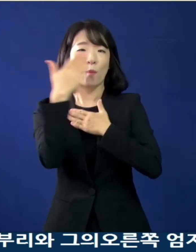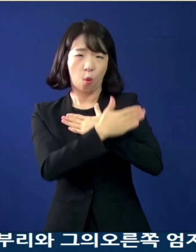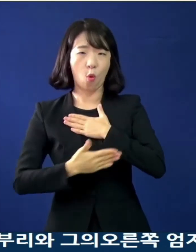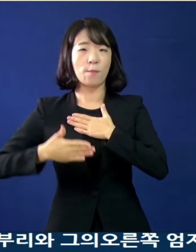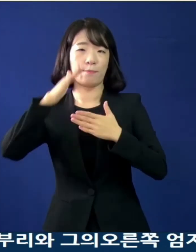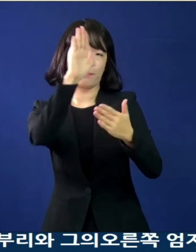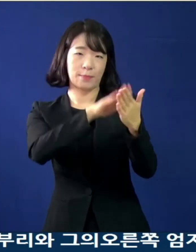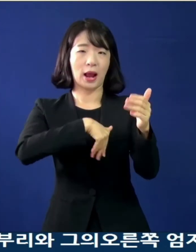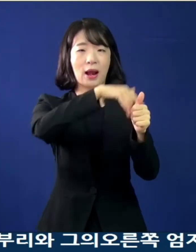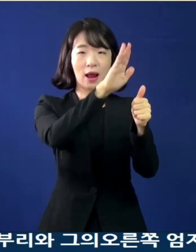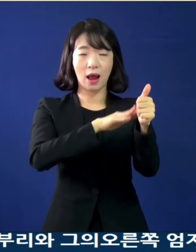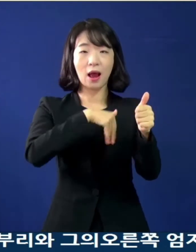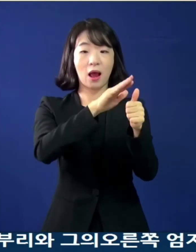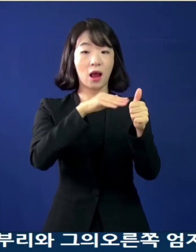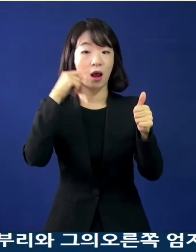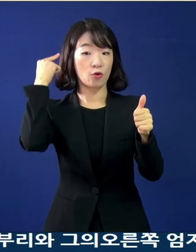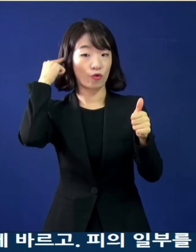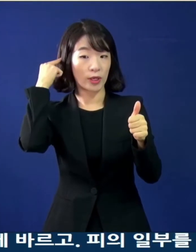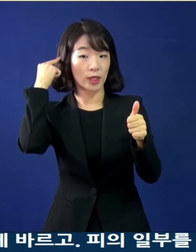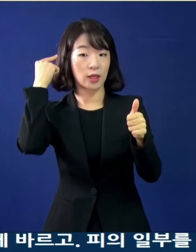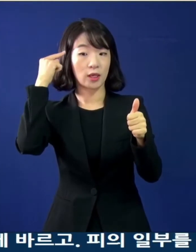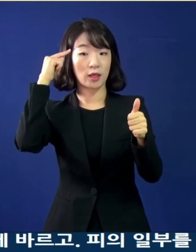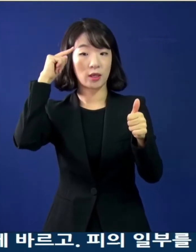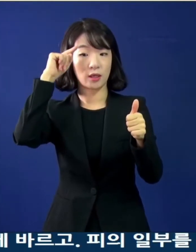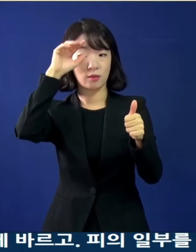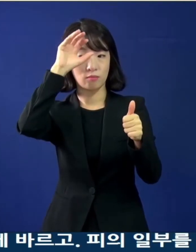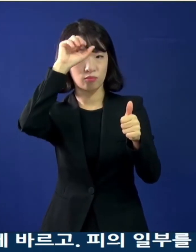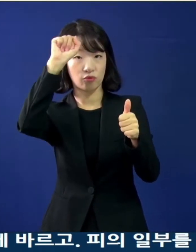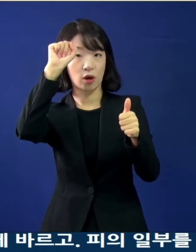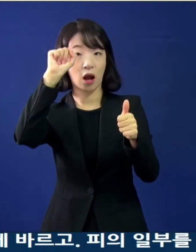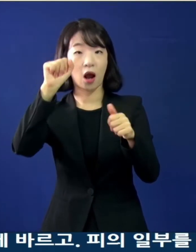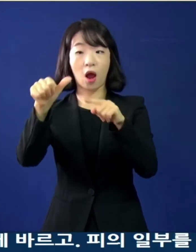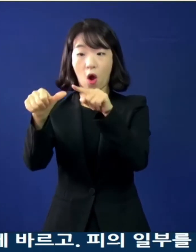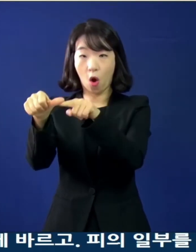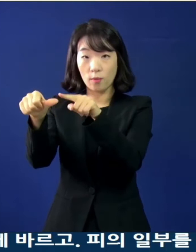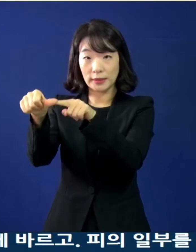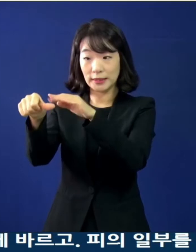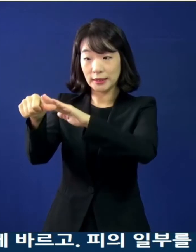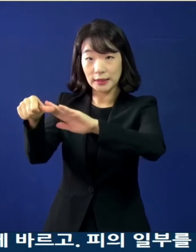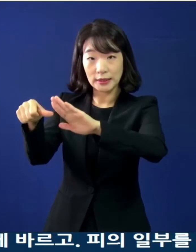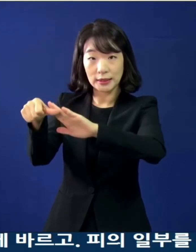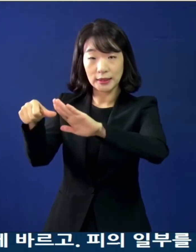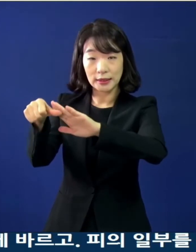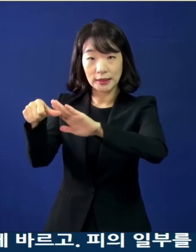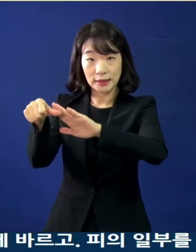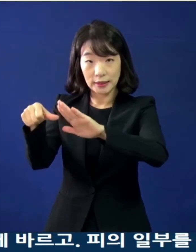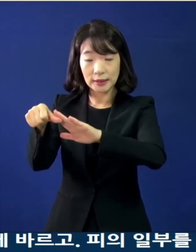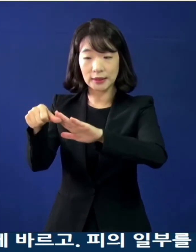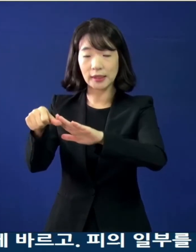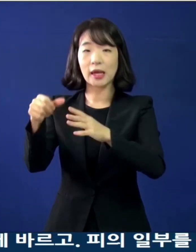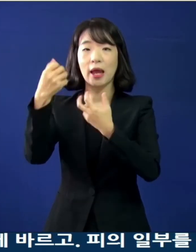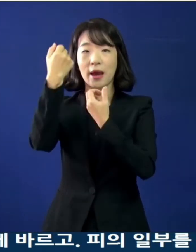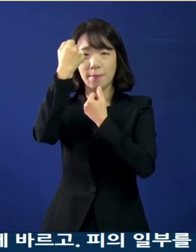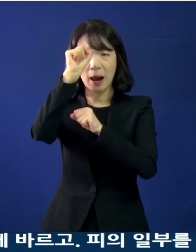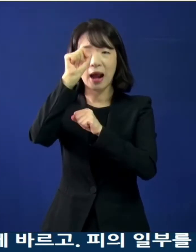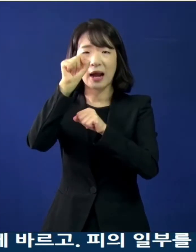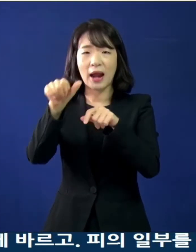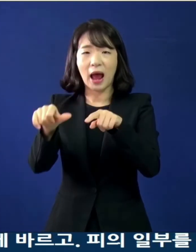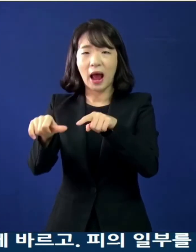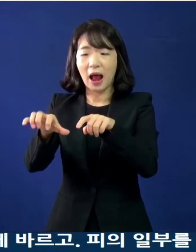발랐습니까? 귓뿌리와 엄지손가락, 엄지 발가락. 상징적인 장소인